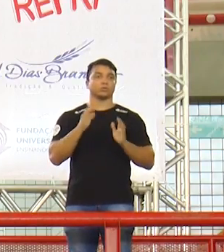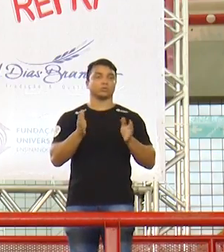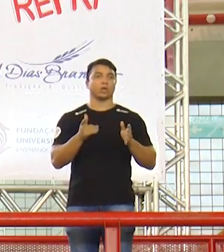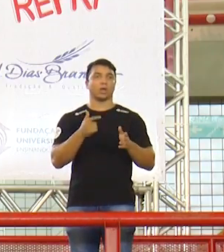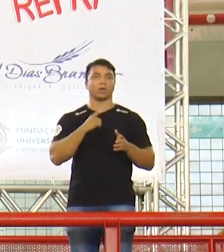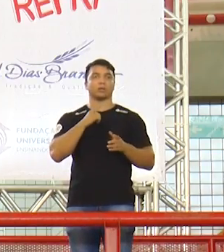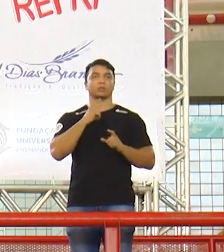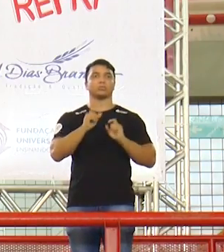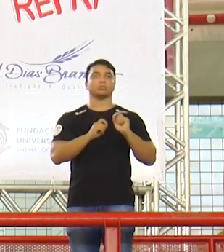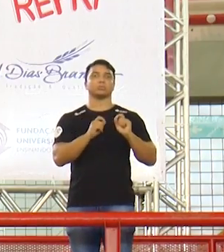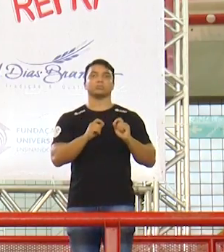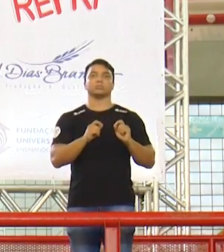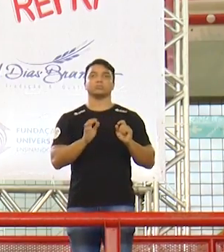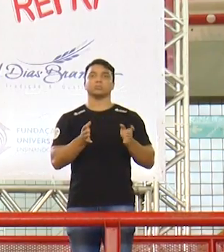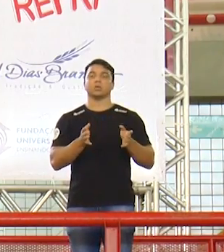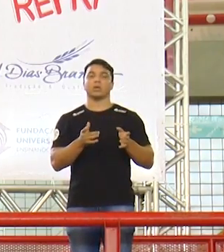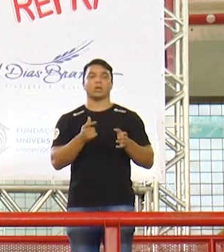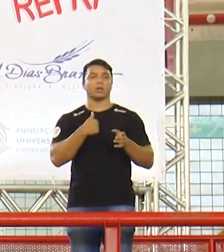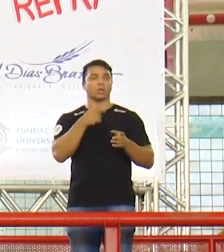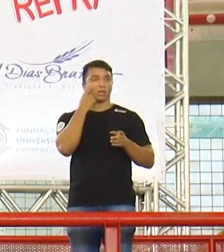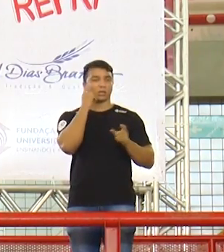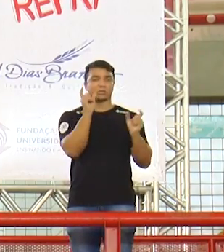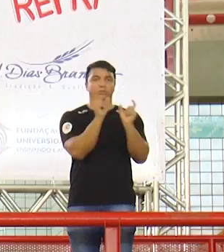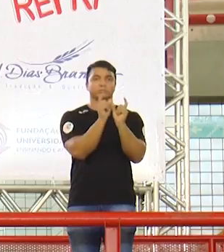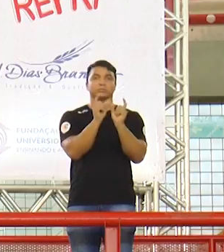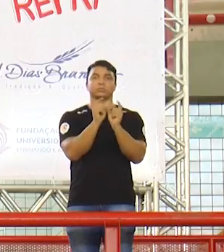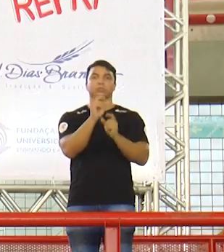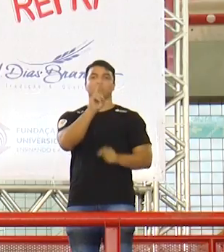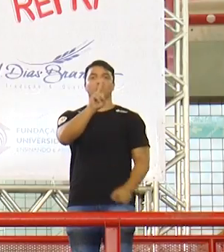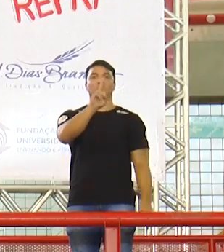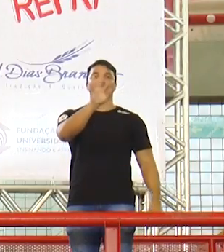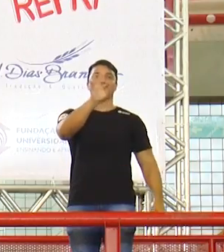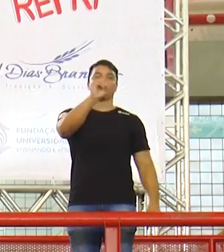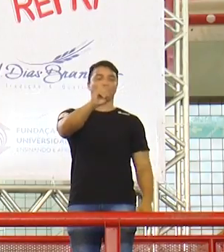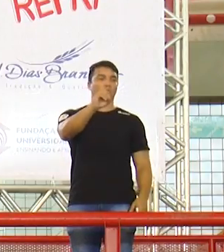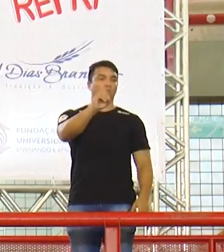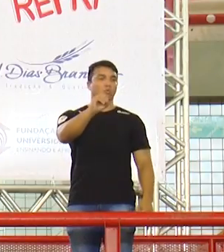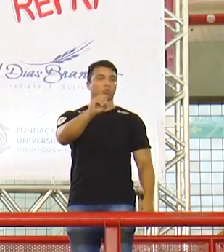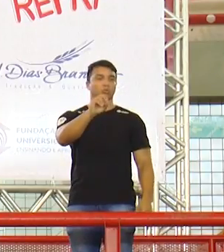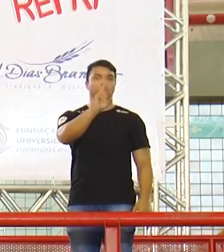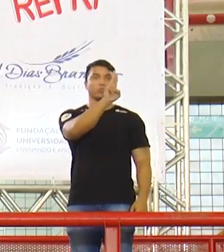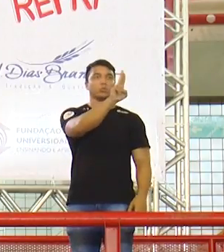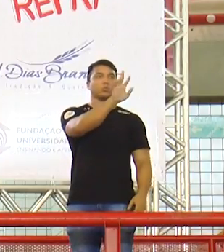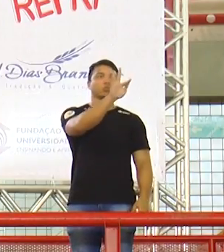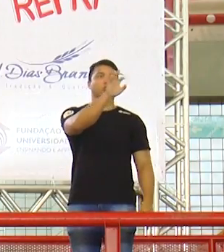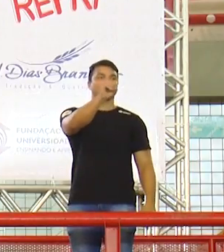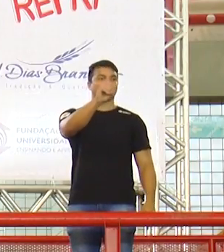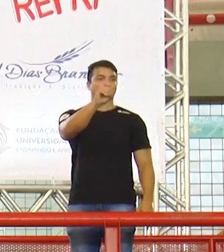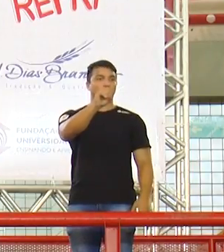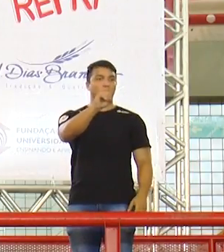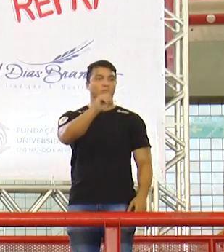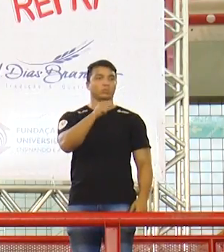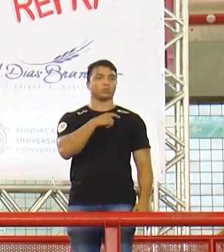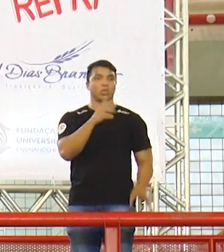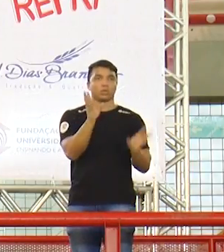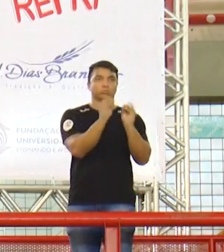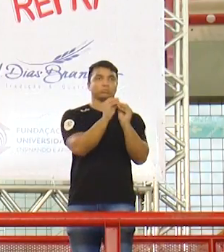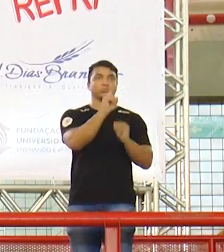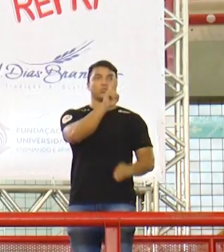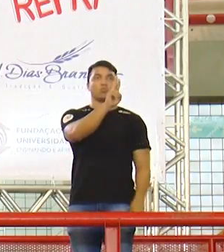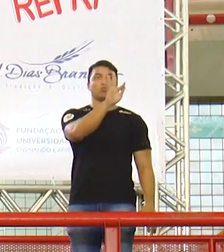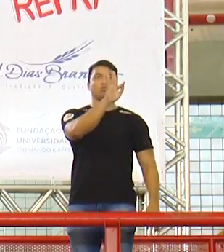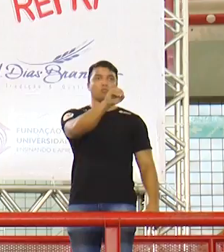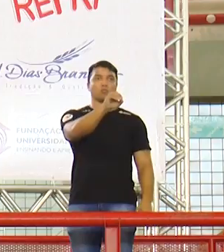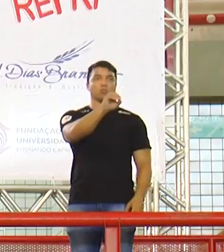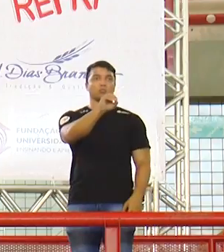já viu a sigla UFO? UFO, UFO. Sabe o que